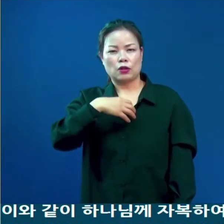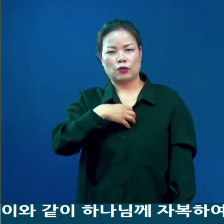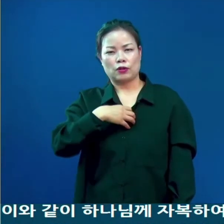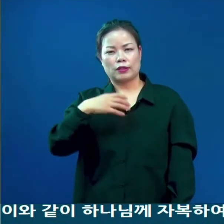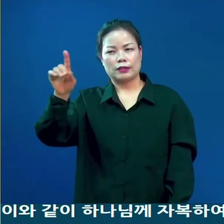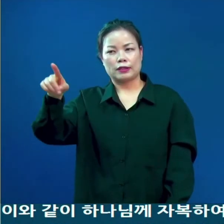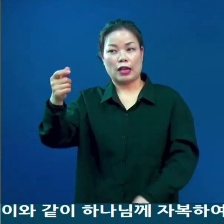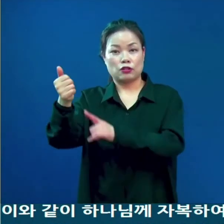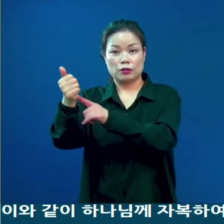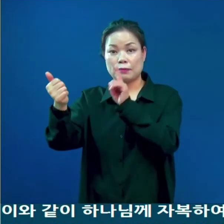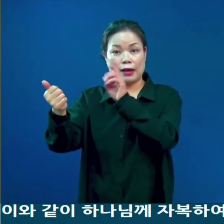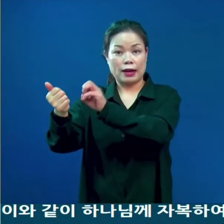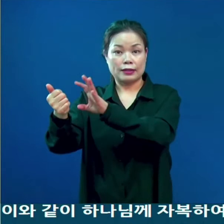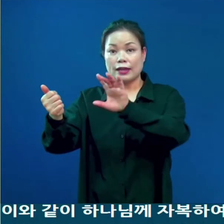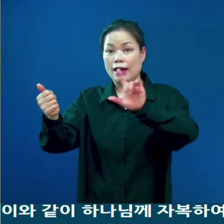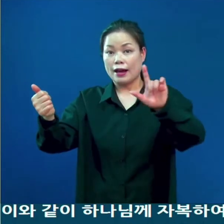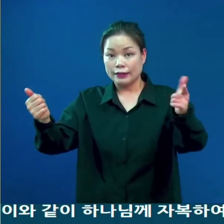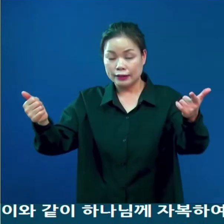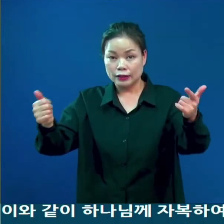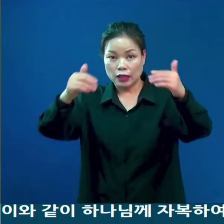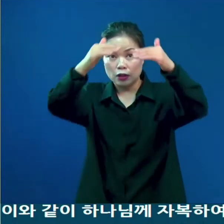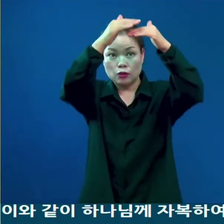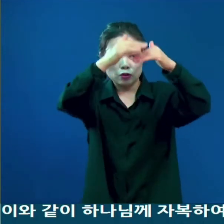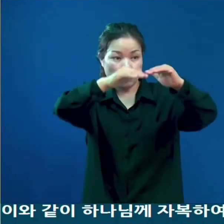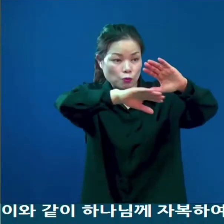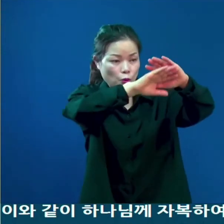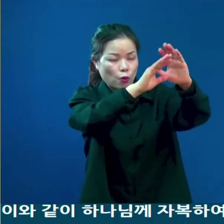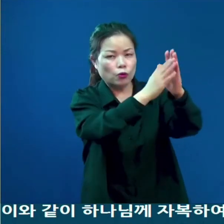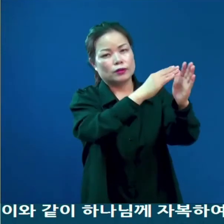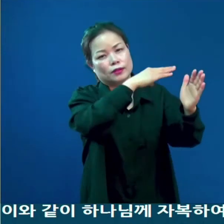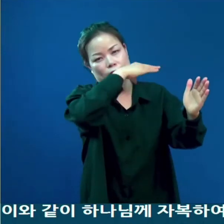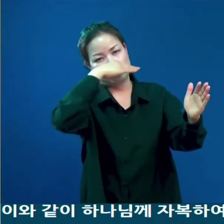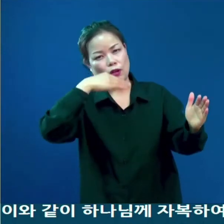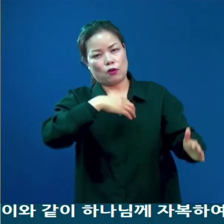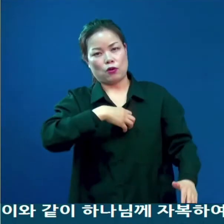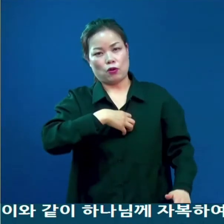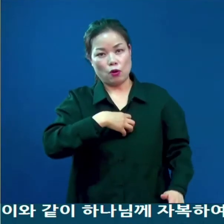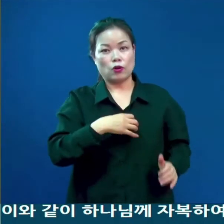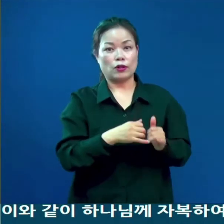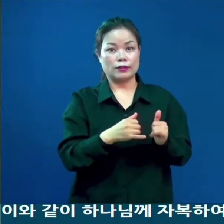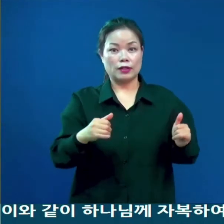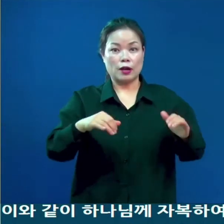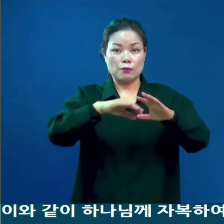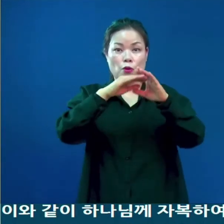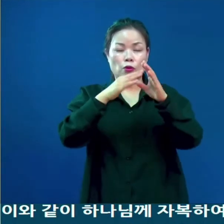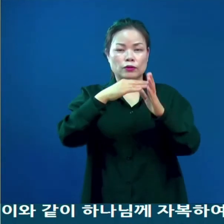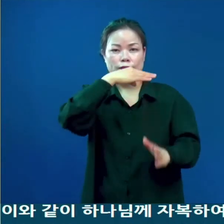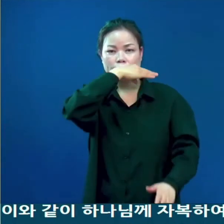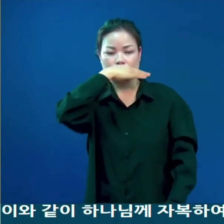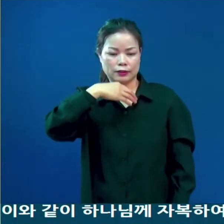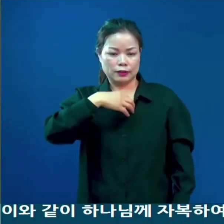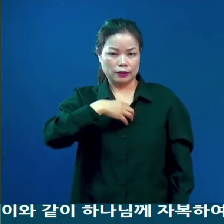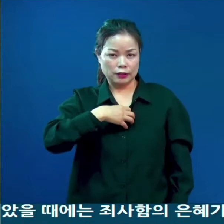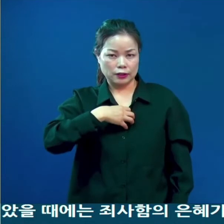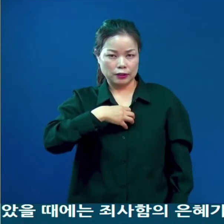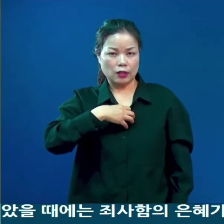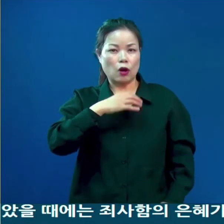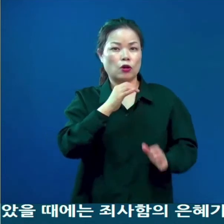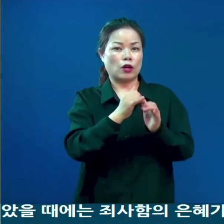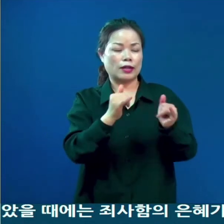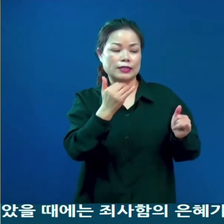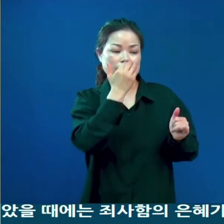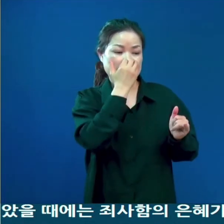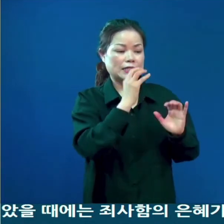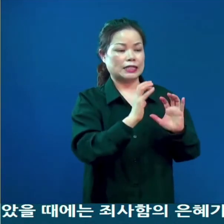다윗을 가리키는 게 아니에요. 본문에 모든 경건한 자라고 했습니다. 모든 경건한 자는 좁게는